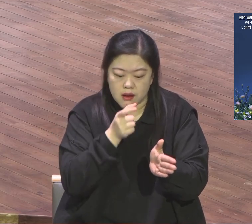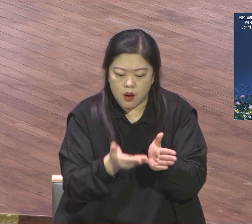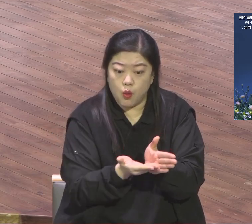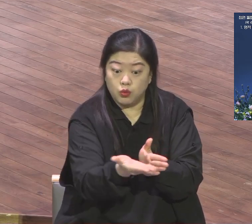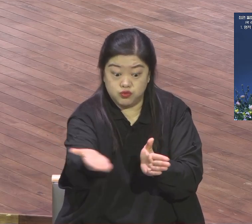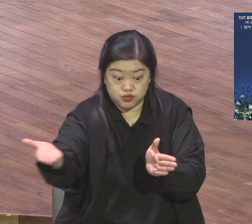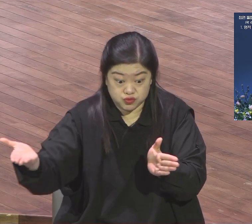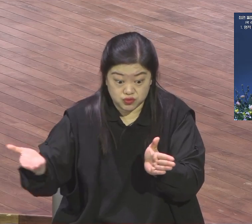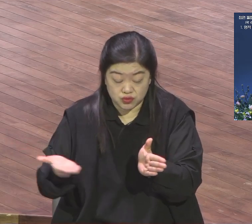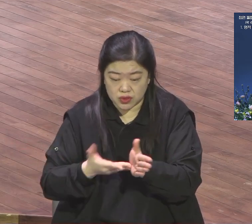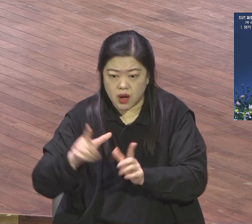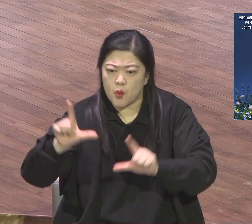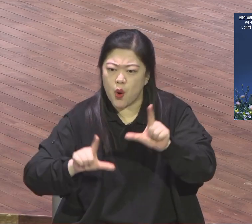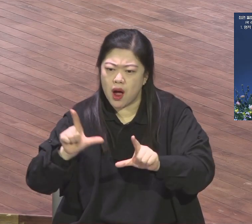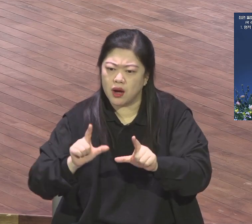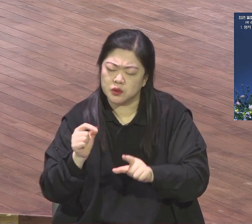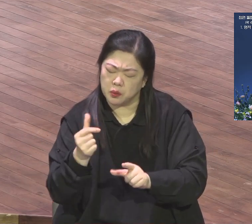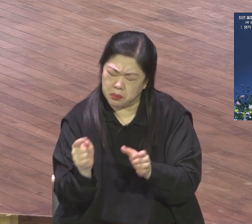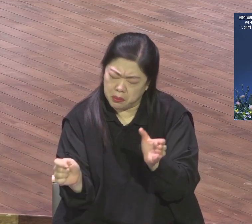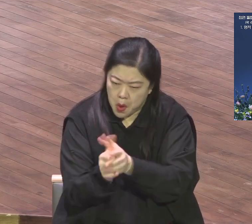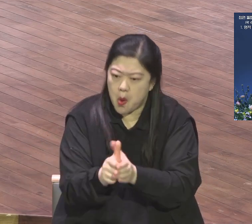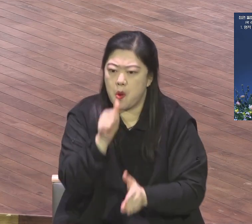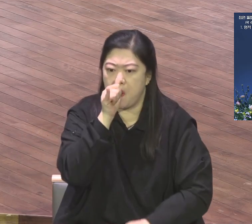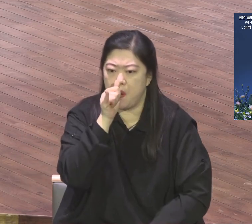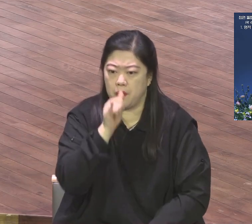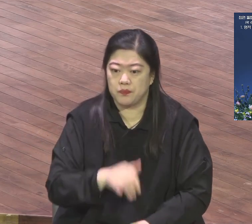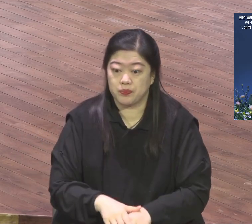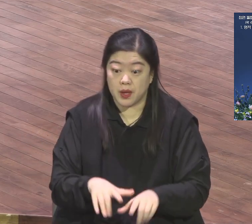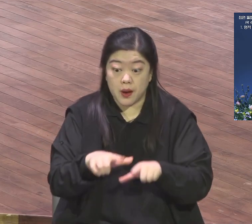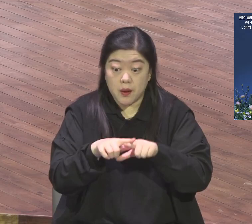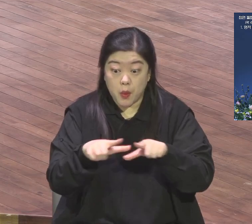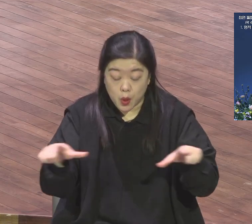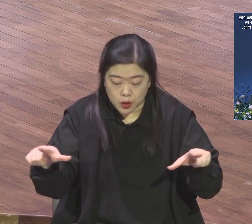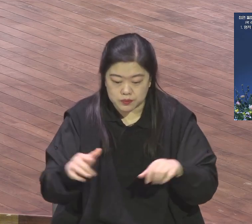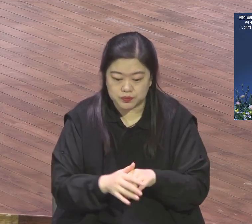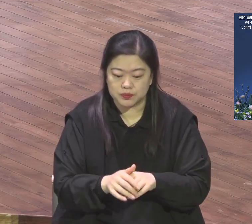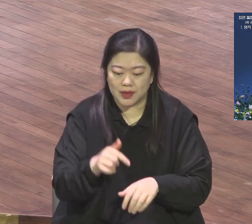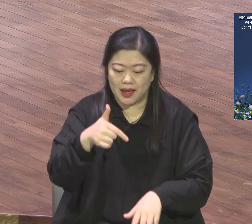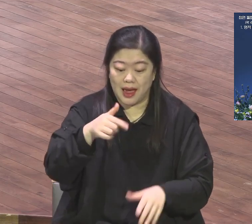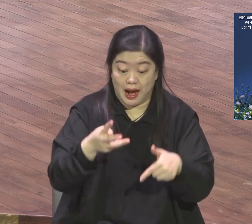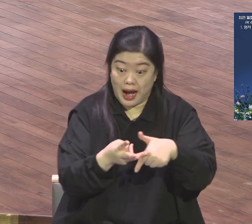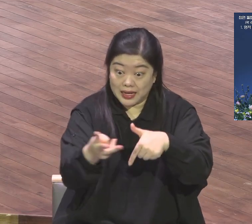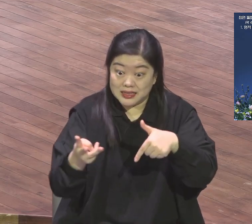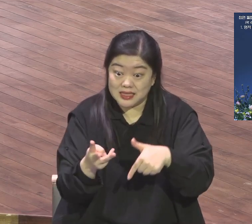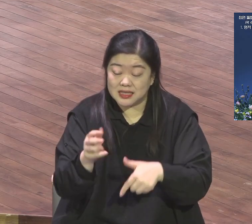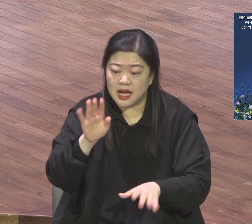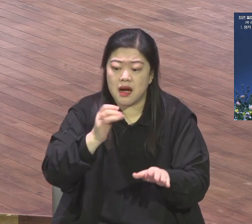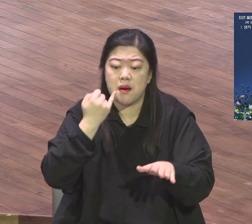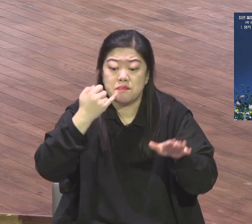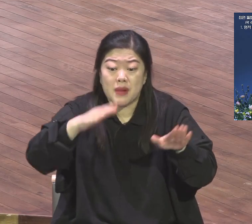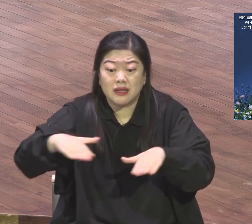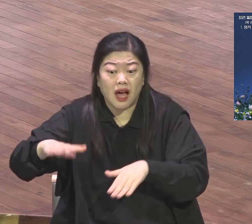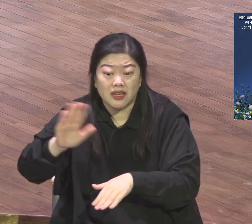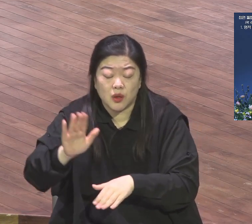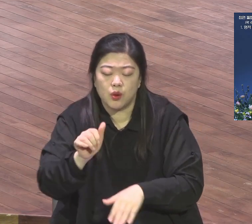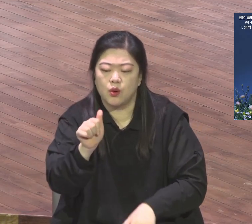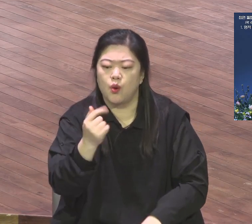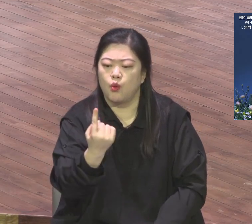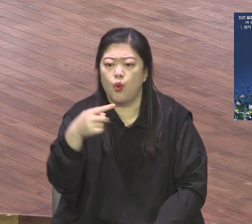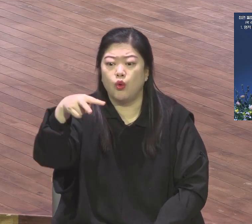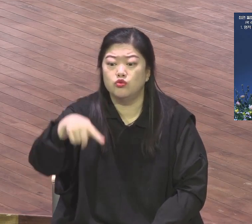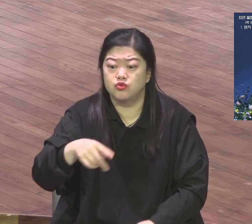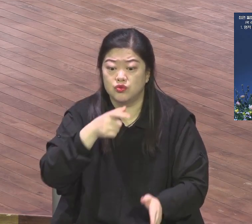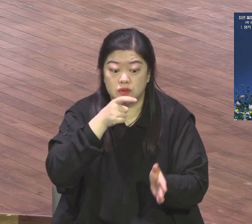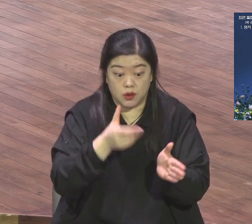이 지형이 좀 특수해요. 갈릴리 바다는 원래 호수입니다. 호수. 갈릴리 호수라 하기도 하고 바다라고도